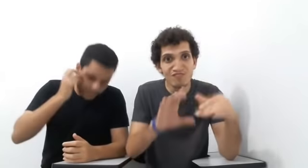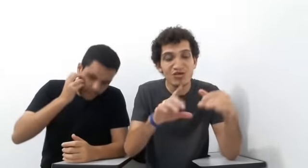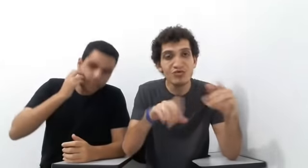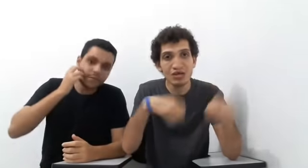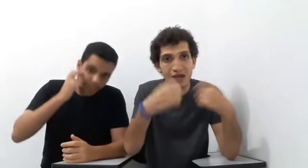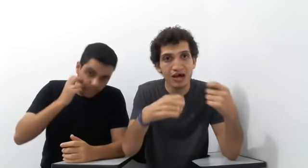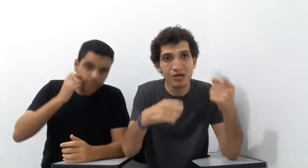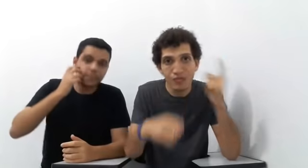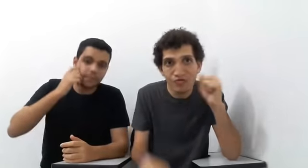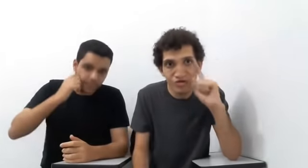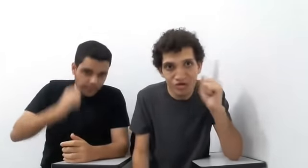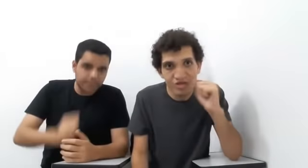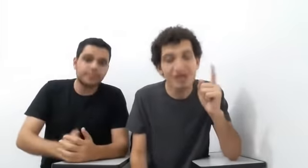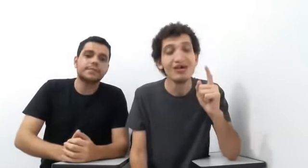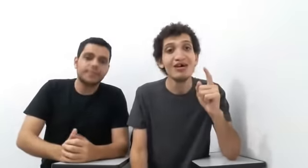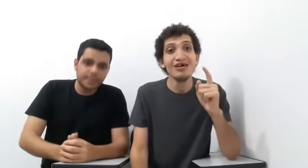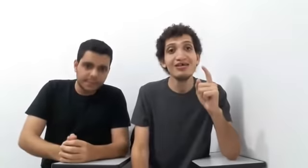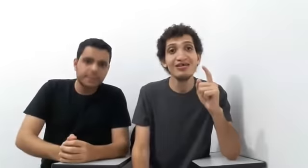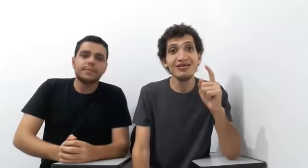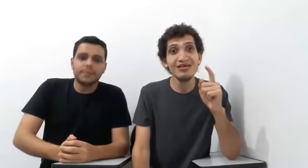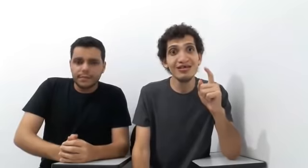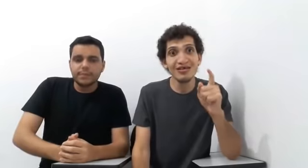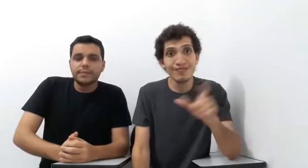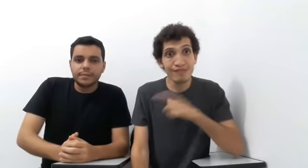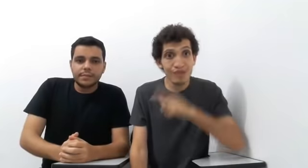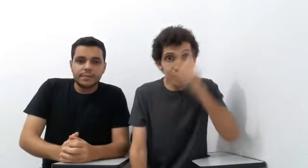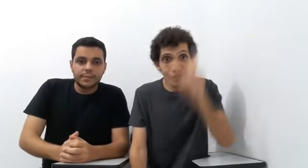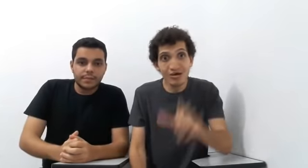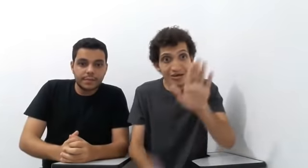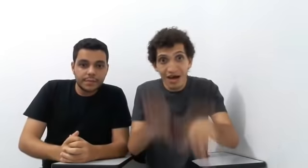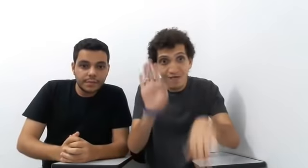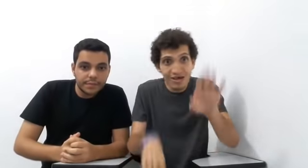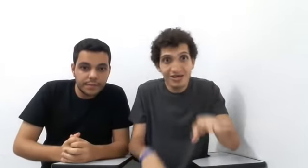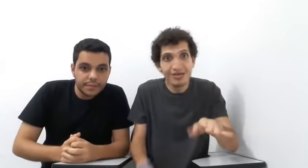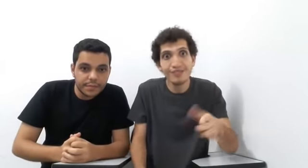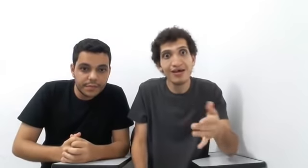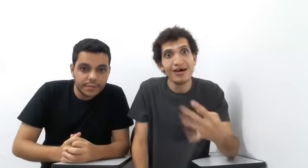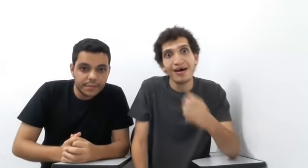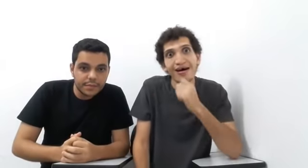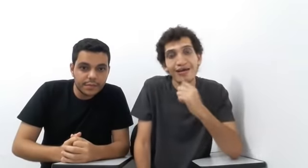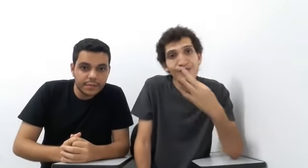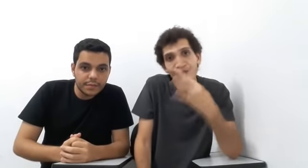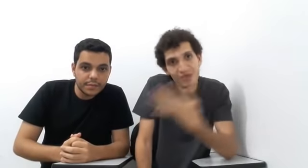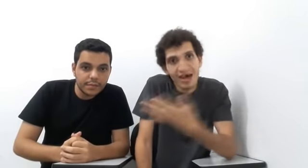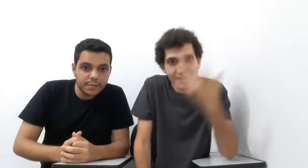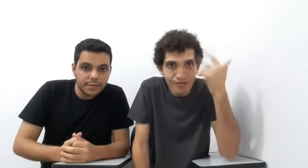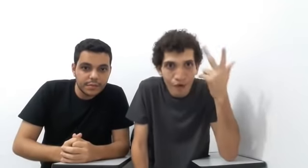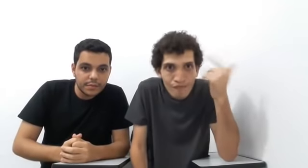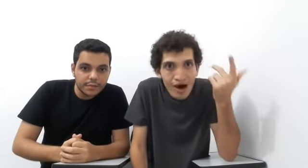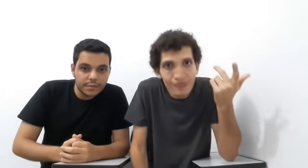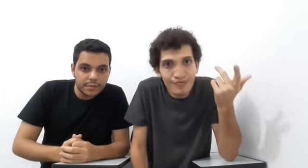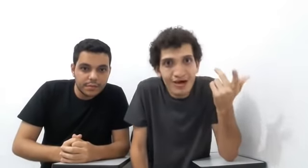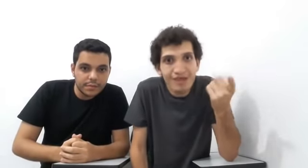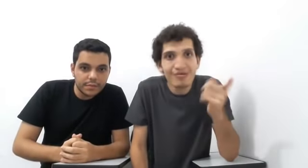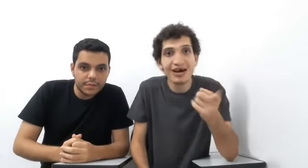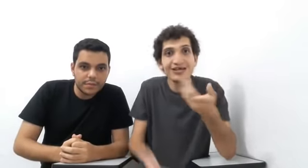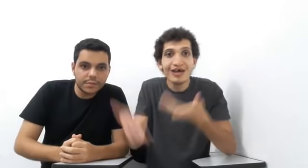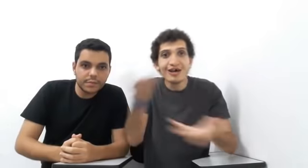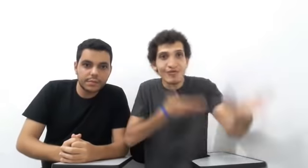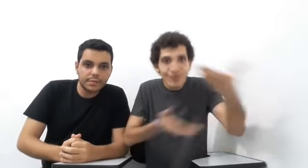envio sinais todo dia. E tem pessoas que às vezes, né? Ele não conhece, normal, né? Mas aí, já